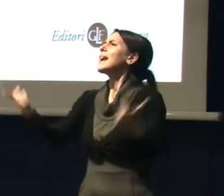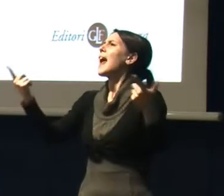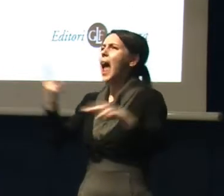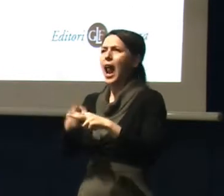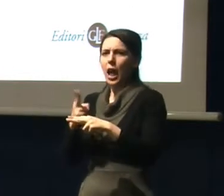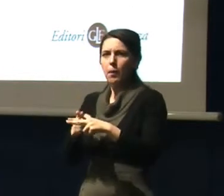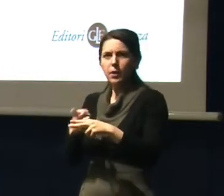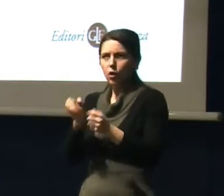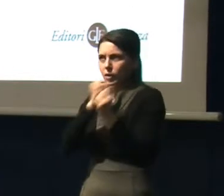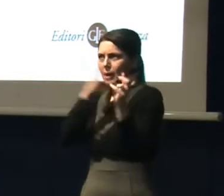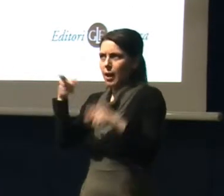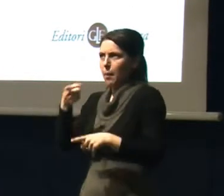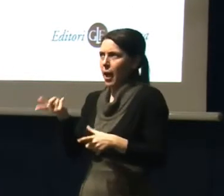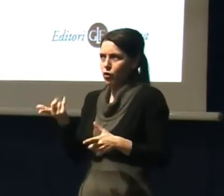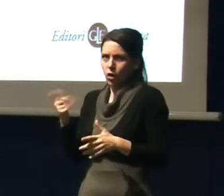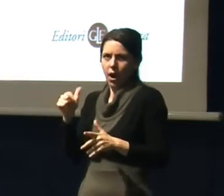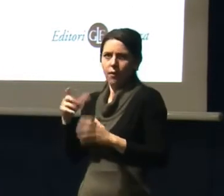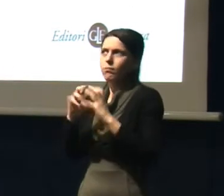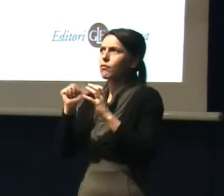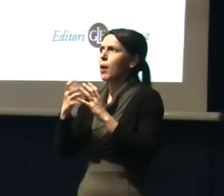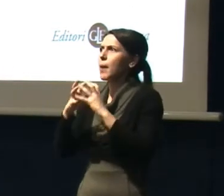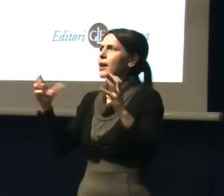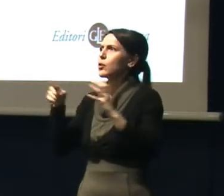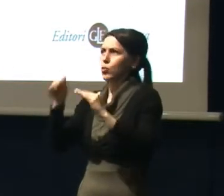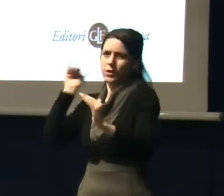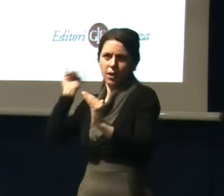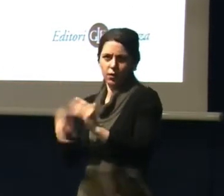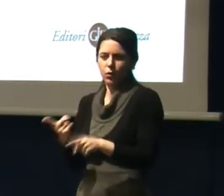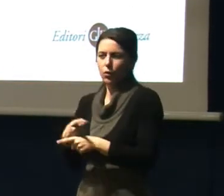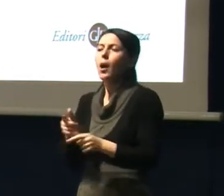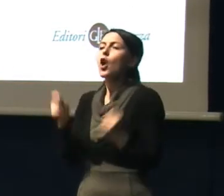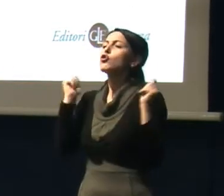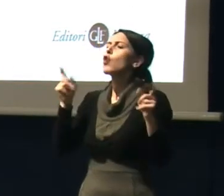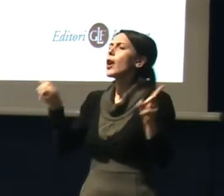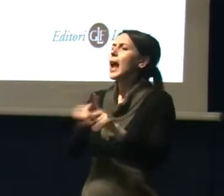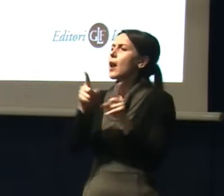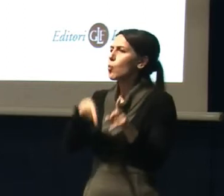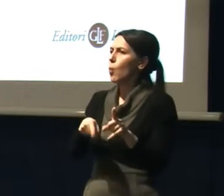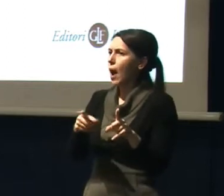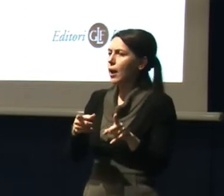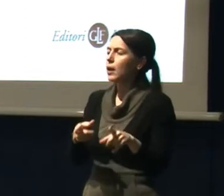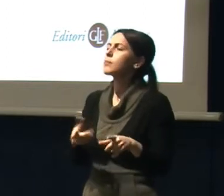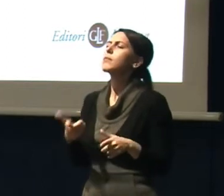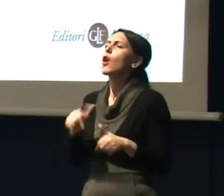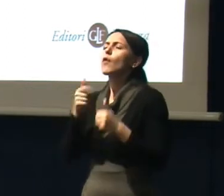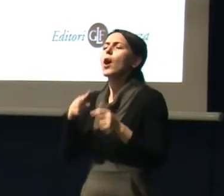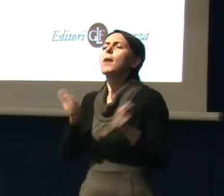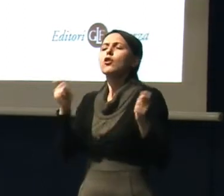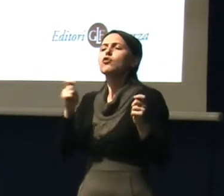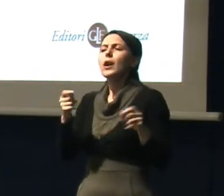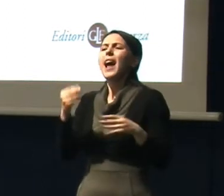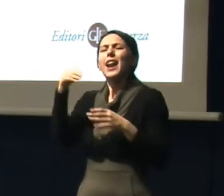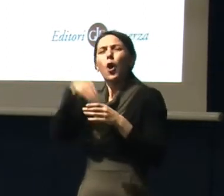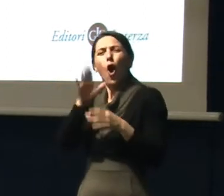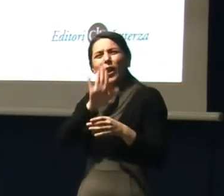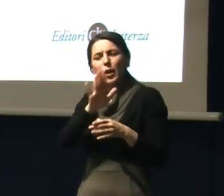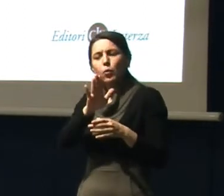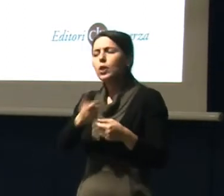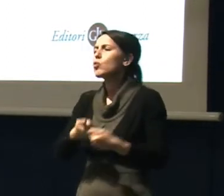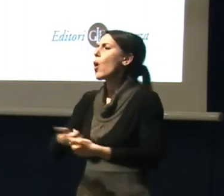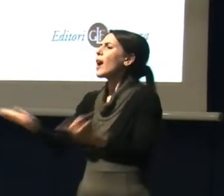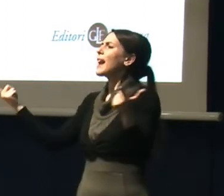quello che lo producono i giornali diciamo così tradizionali a un certo punto iso di regalare i propri contenuti agli